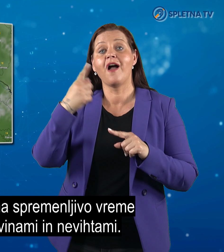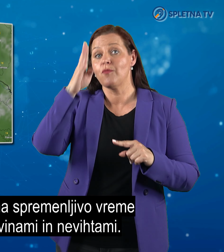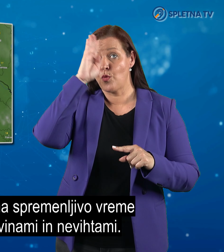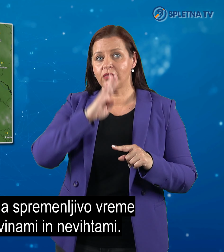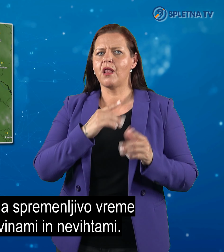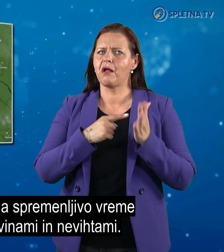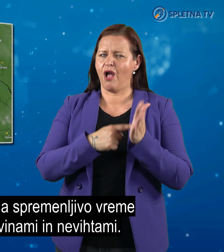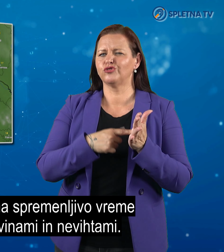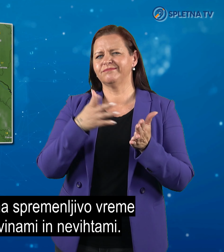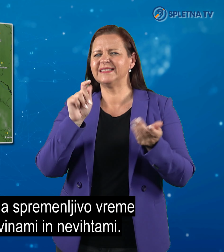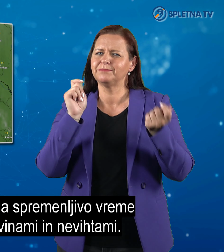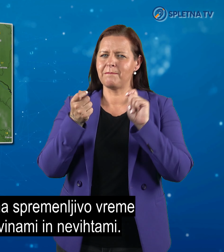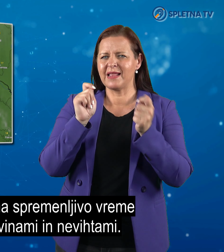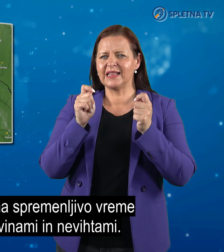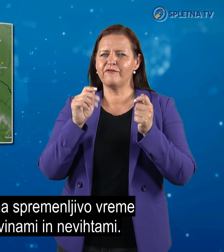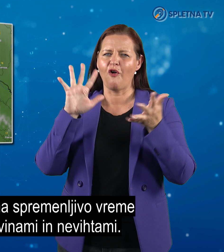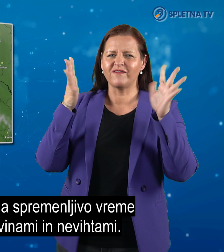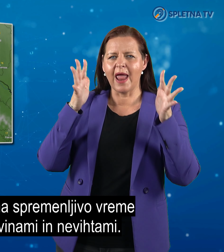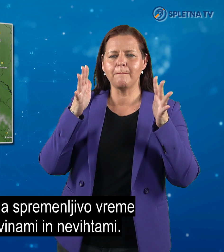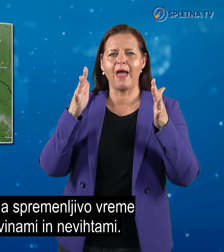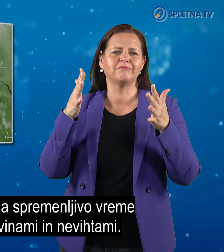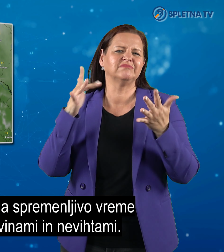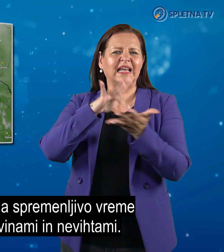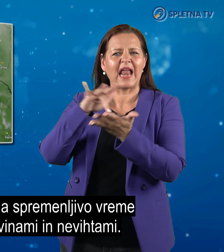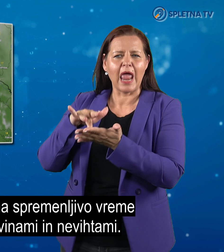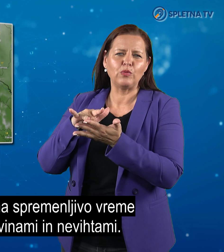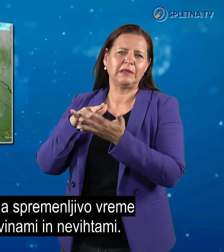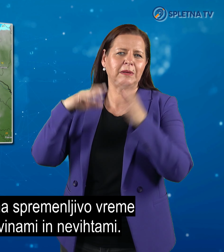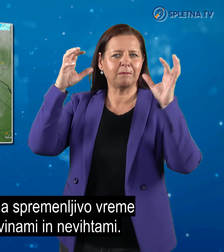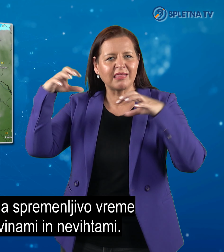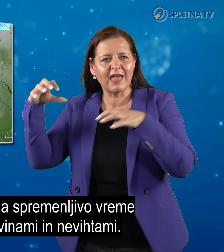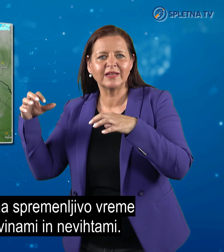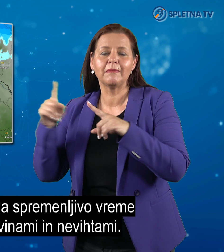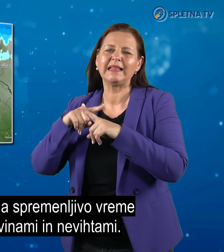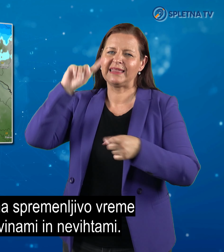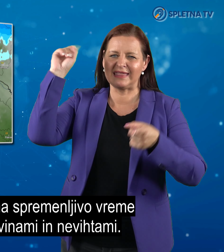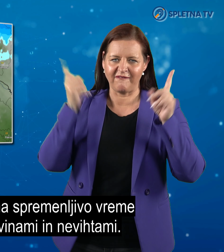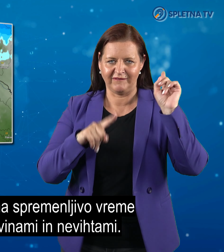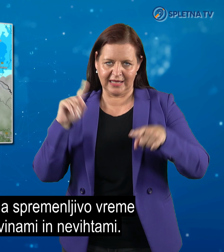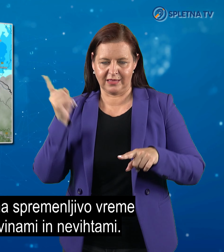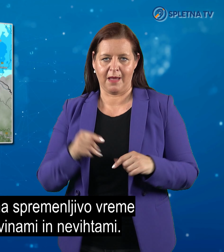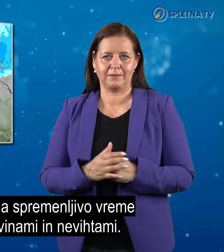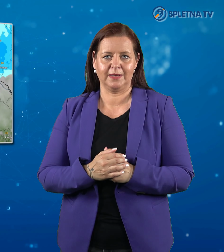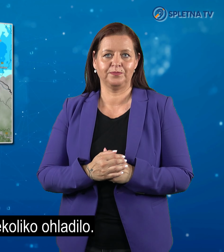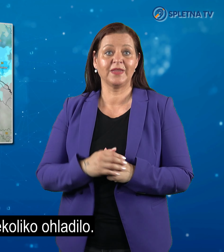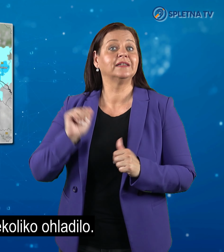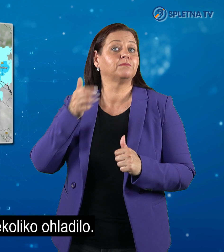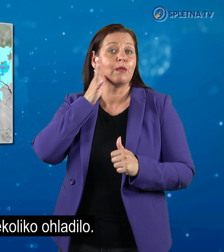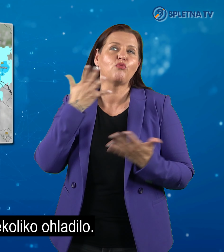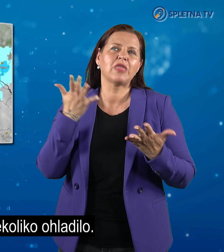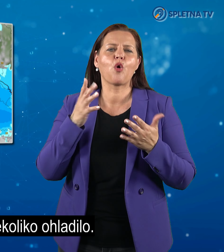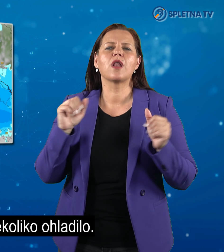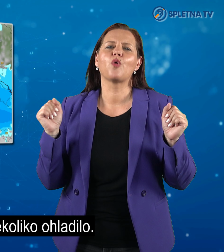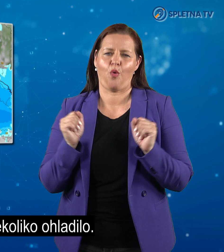V ponedeljek kaže na spremenljivo vreme s krajevnimi padavinami in nevihtami. Spet se bo nekoliko